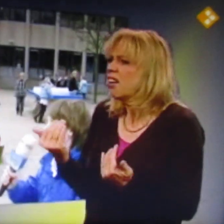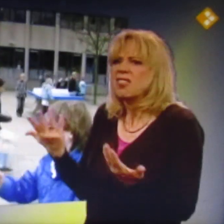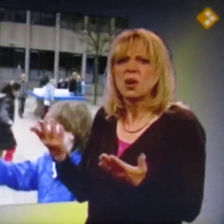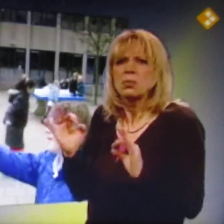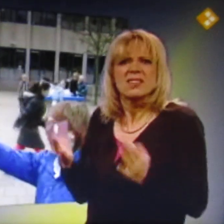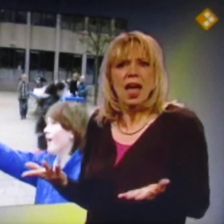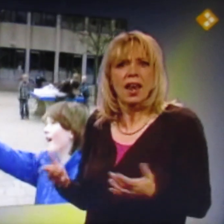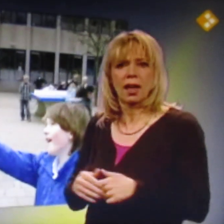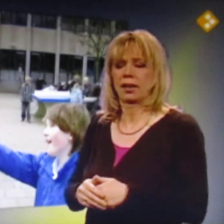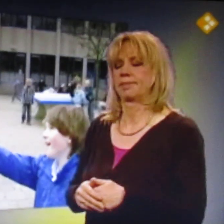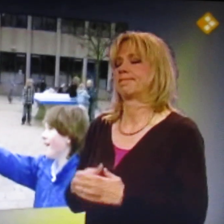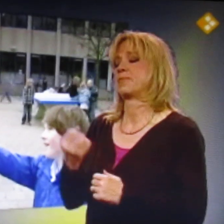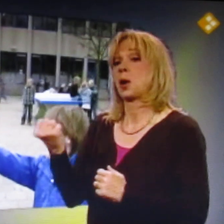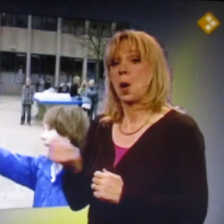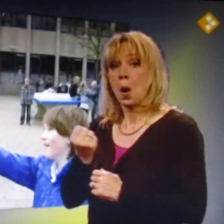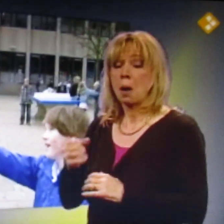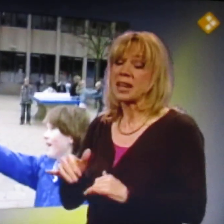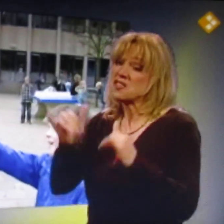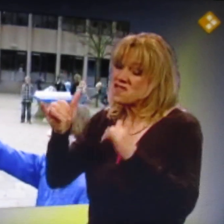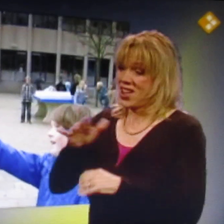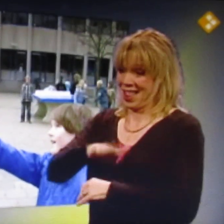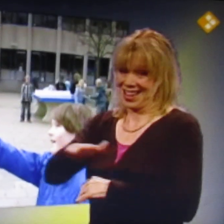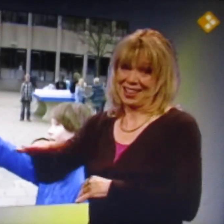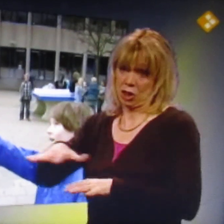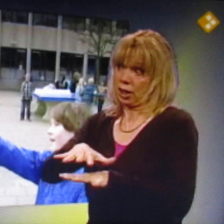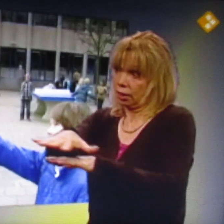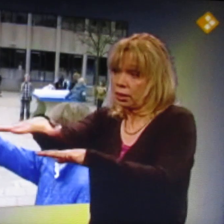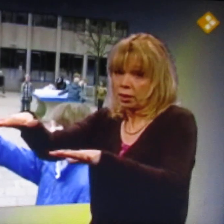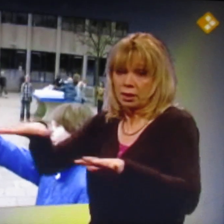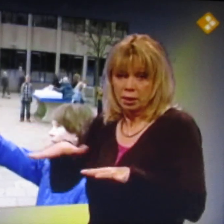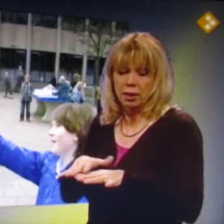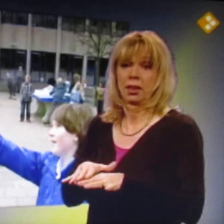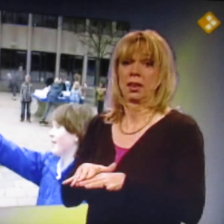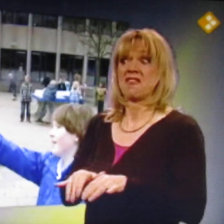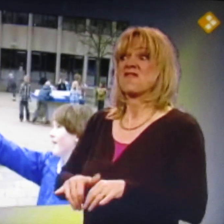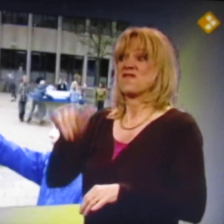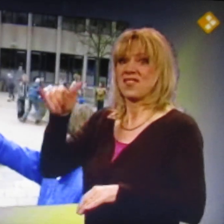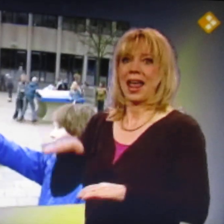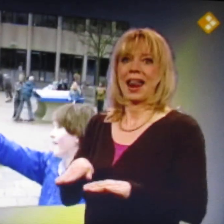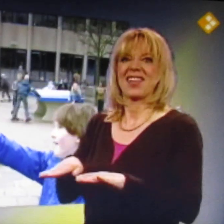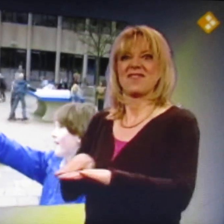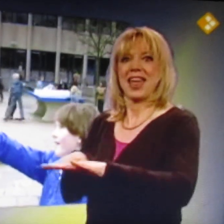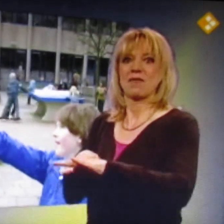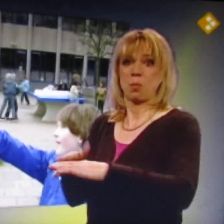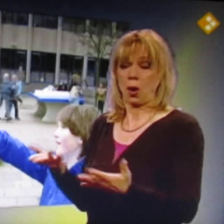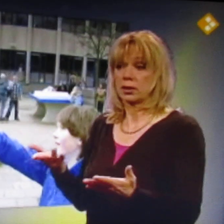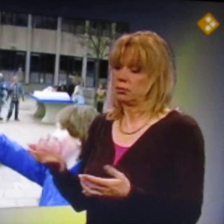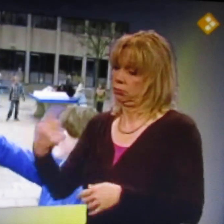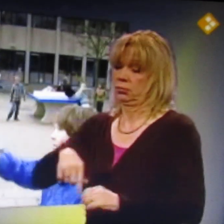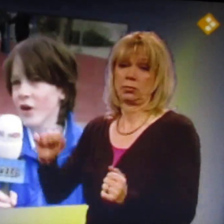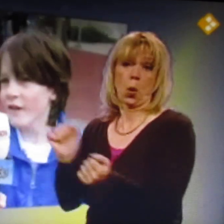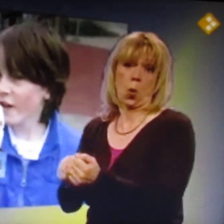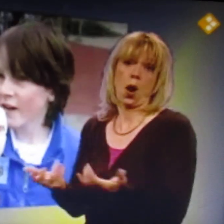veilig? Omdat we met heel veel kinderen zijn. Er zijn enorm veel waveboarden en daar gebeuren gewoon ongelukken